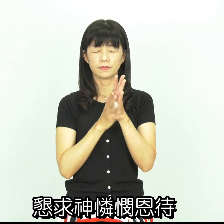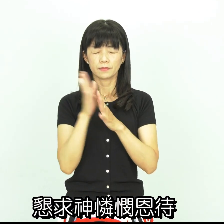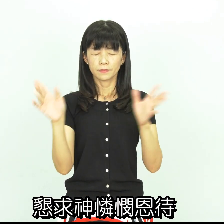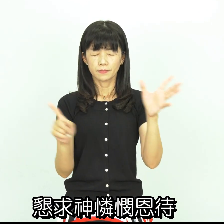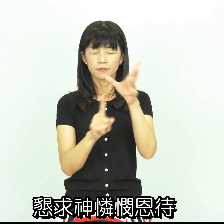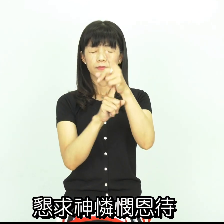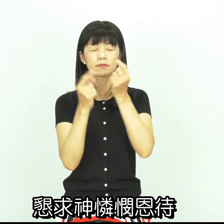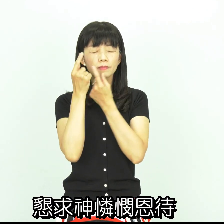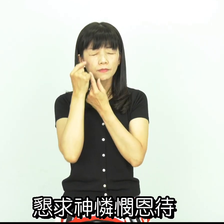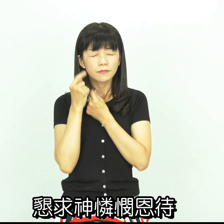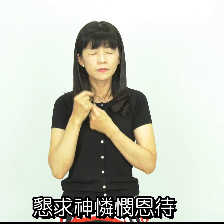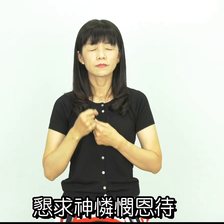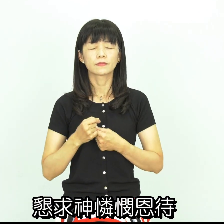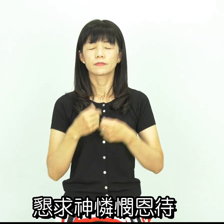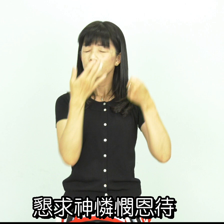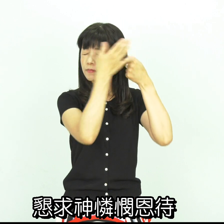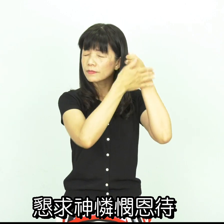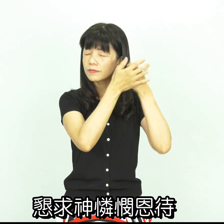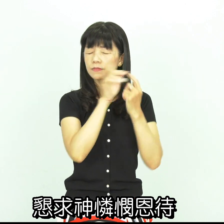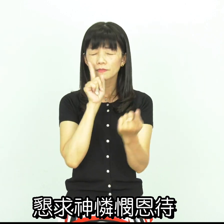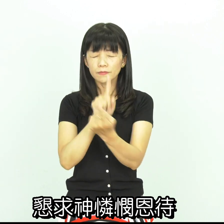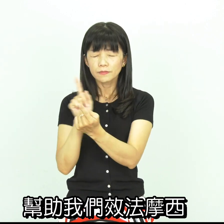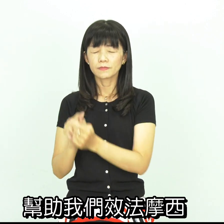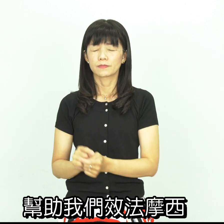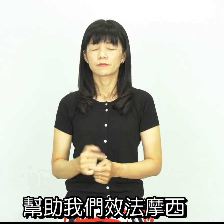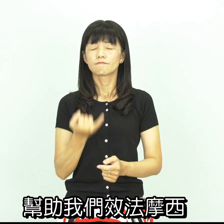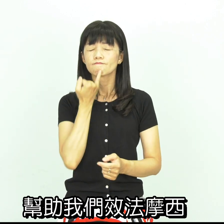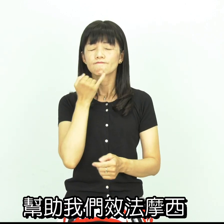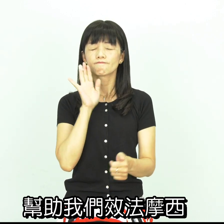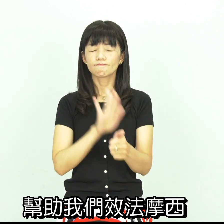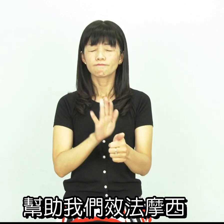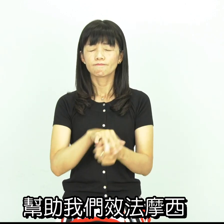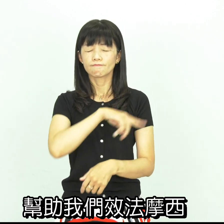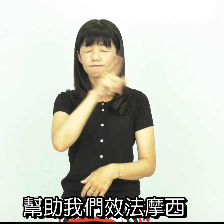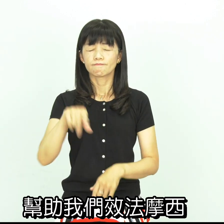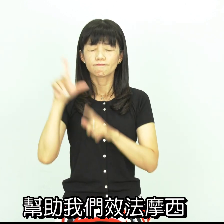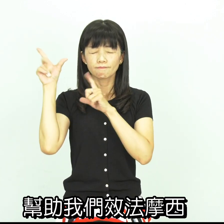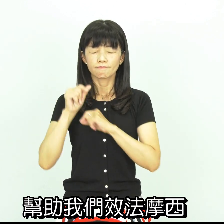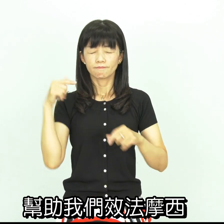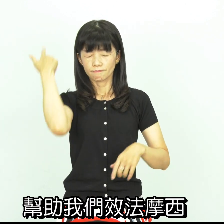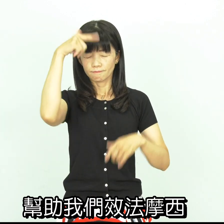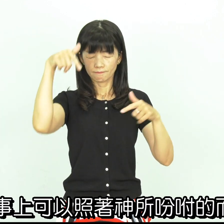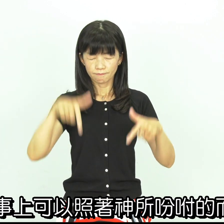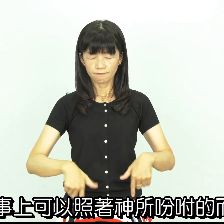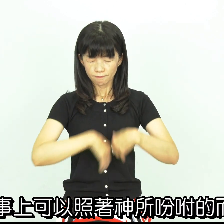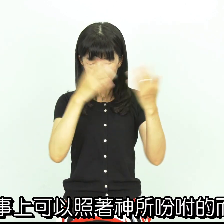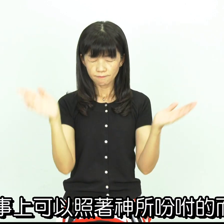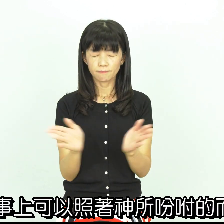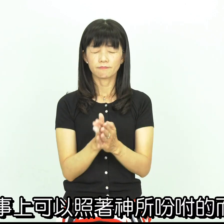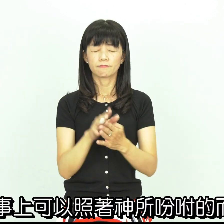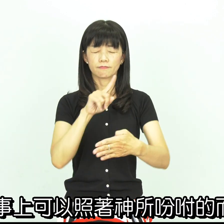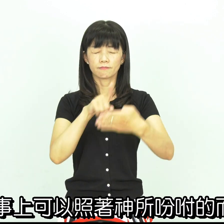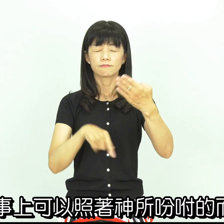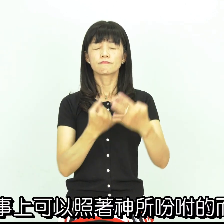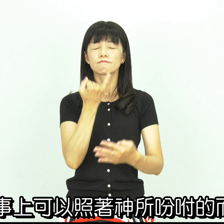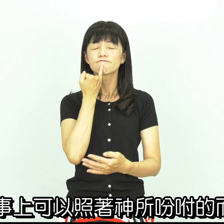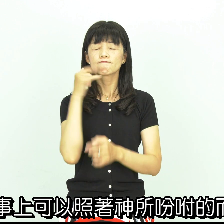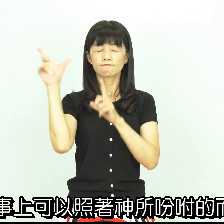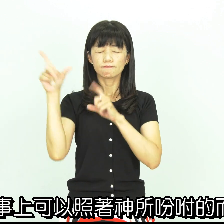求神怜悯恩待，帮助我们效法摩西，在凡事上可以照着神所